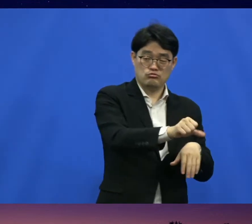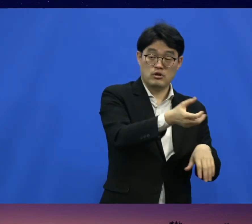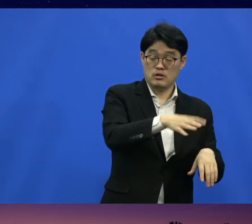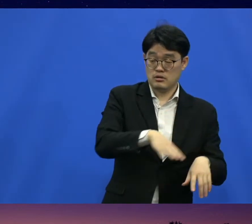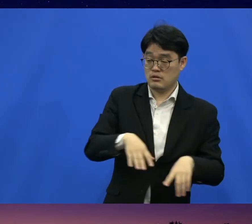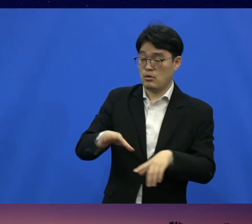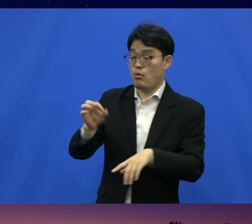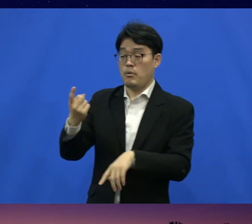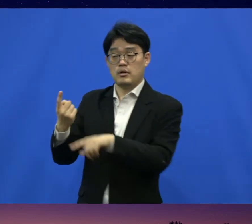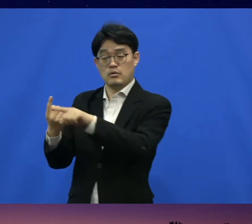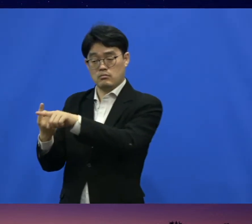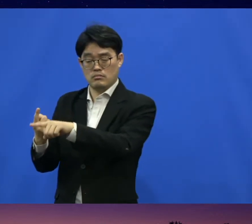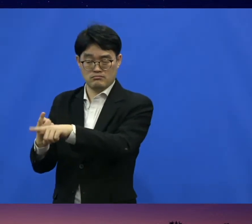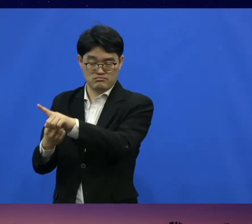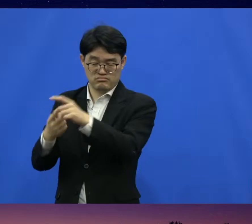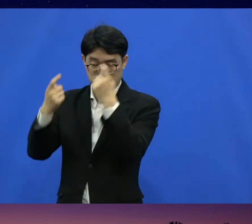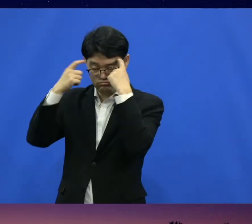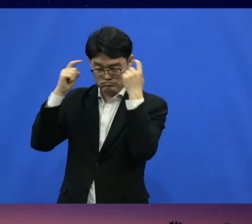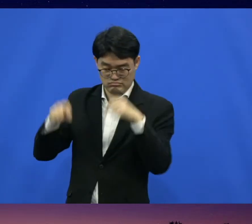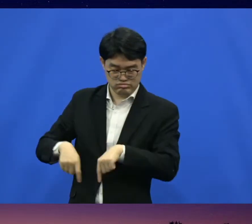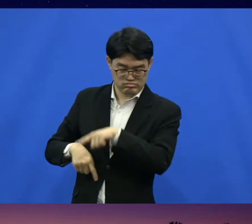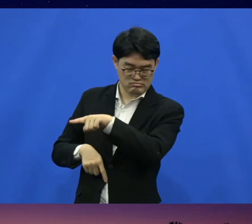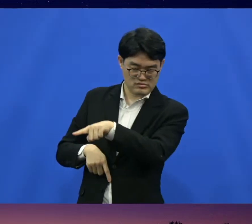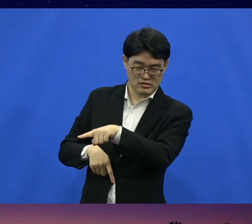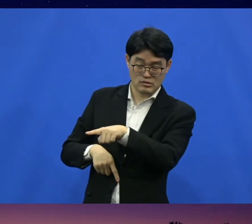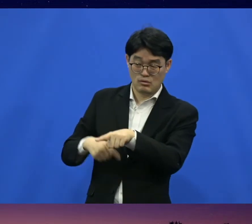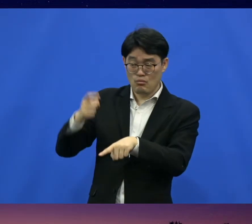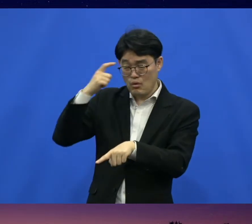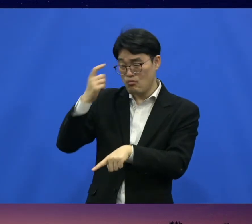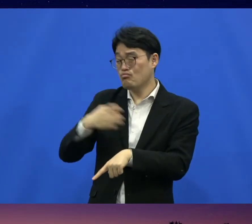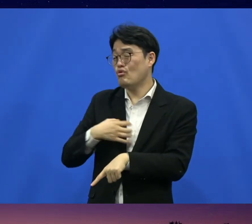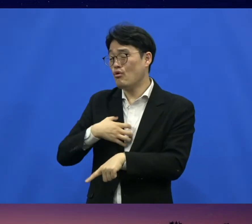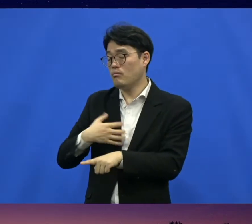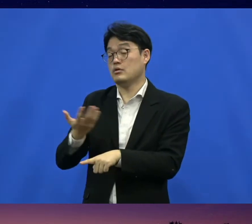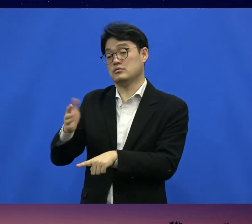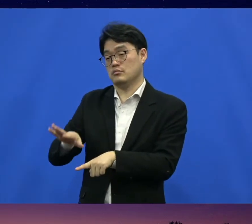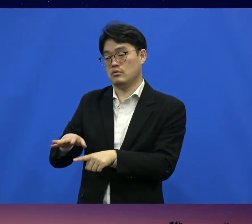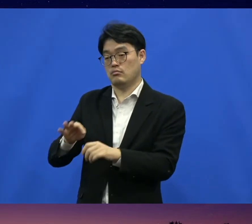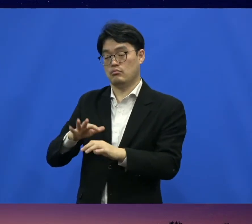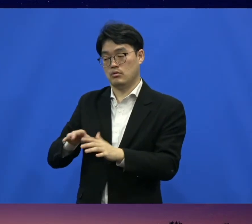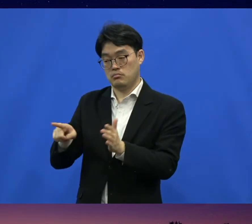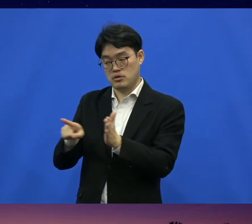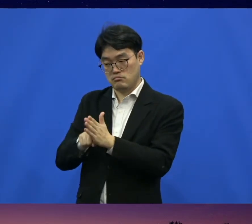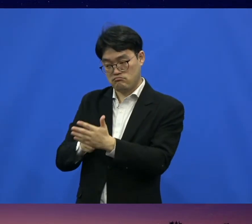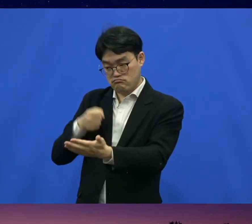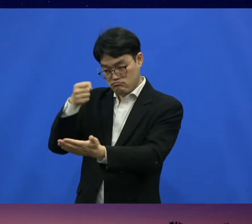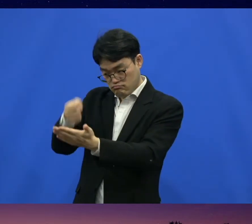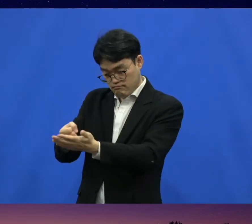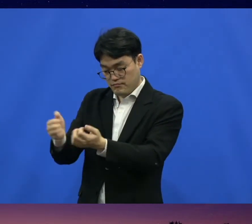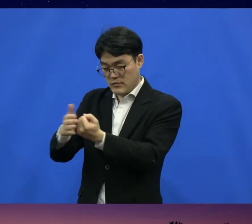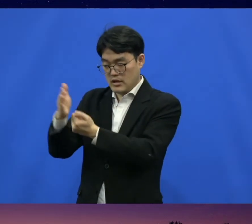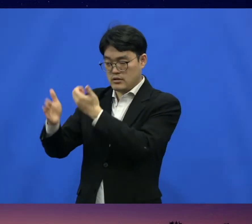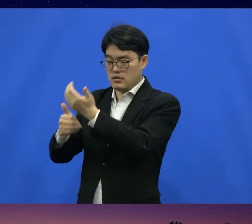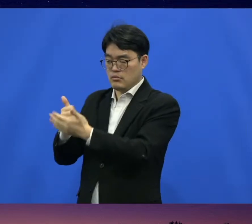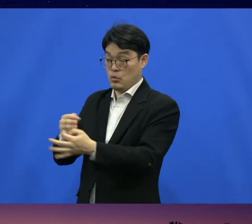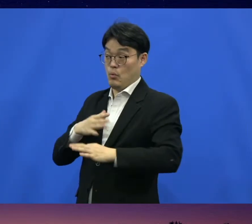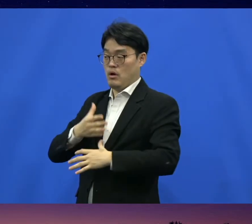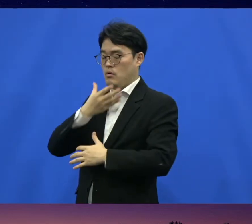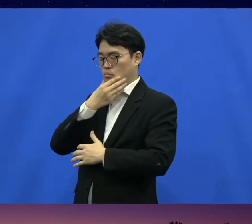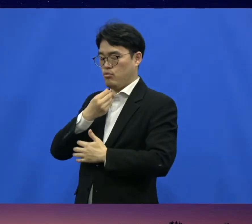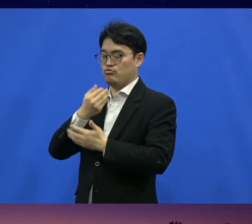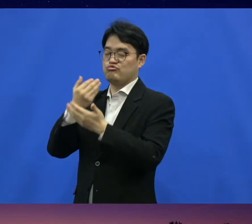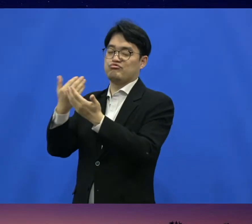굉장히 위험스러운 일을 행한 것 같지만 그 놀라운 믿음의 선택으로 인하여 하나님이 그에게 놀라운 복을 주신